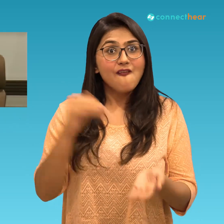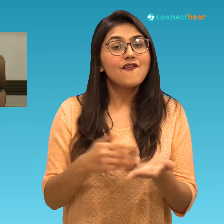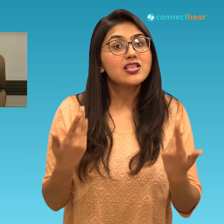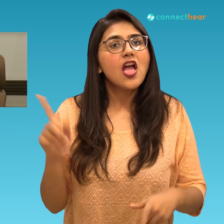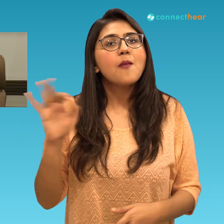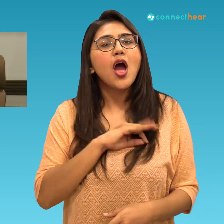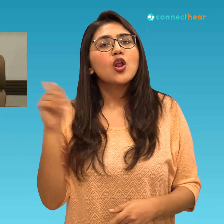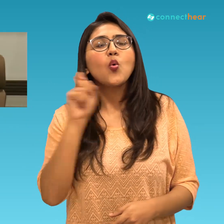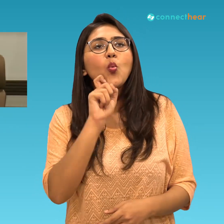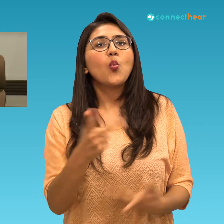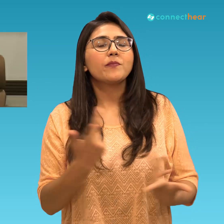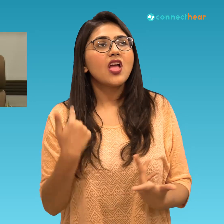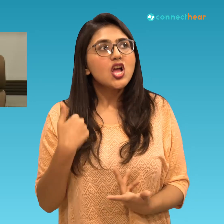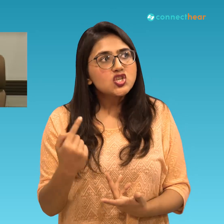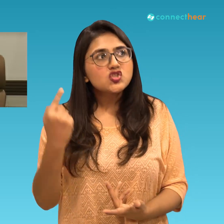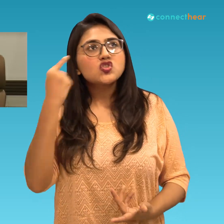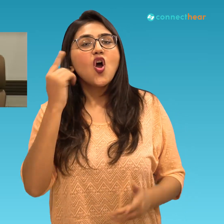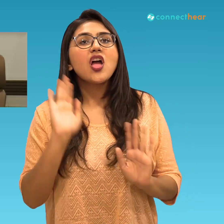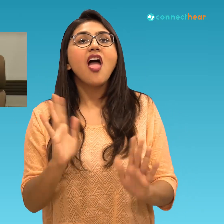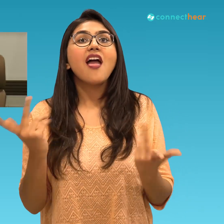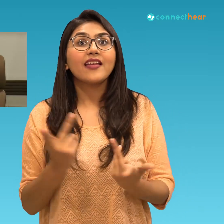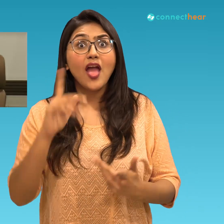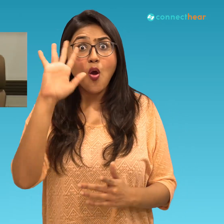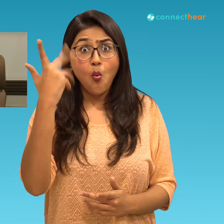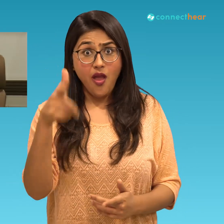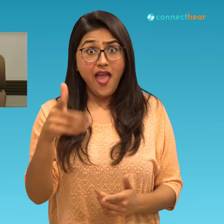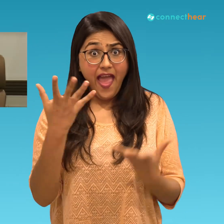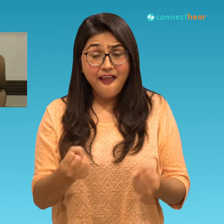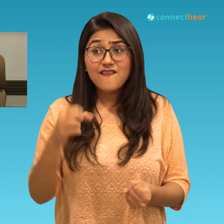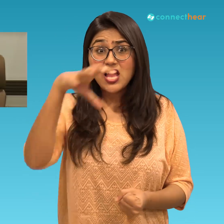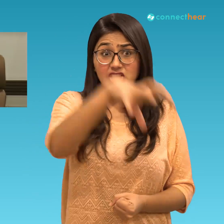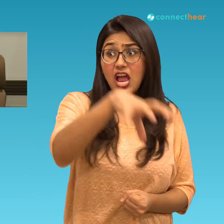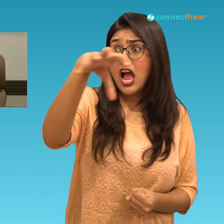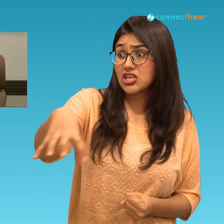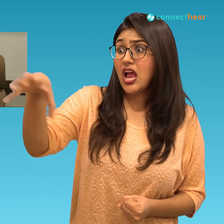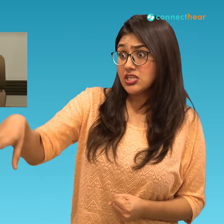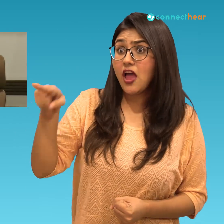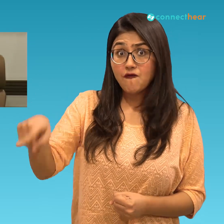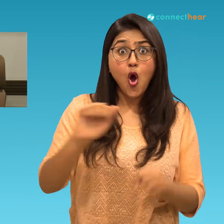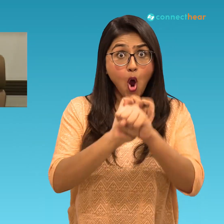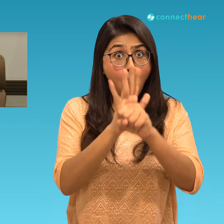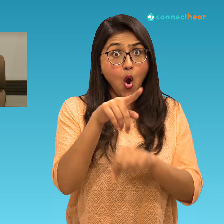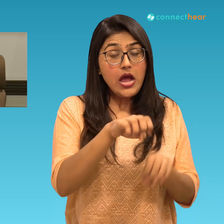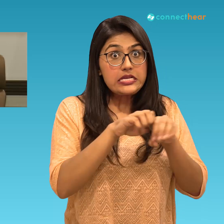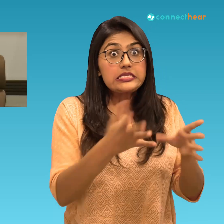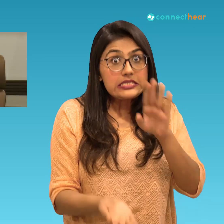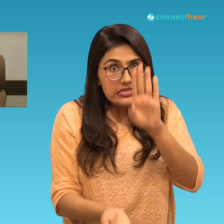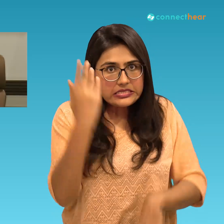اب یہ بات سوچنی پڑے گی کہ جن علاقوں کے اندر پھیلاؤ زیادہ ہے اس کے لیے ہم ڈیفرنٹ اقدام